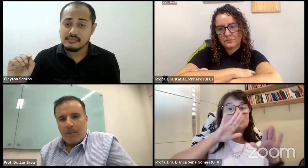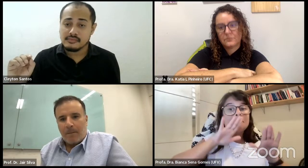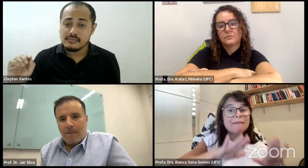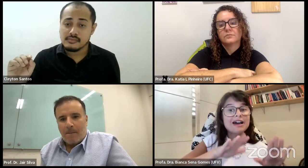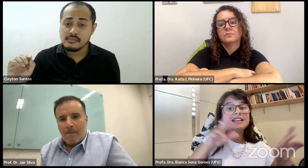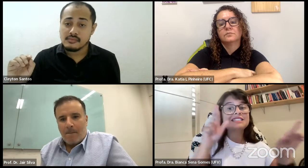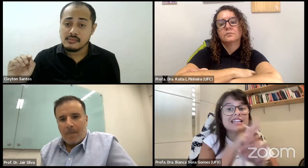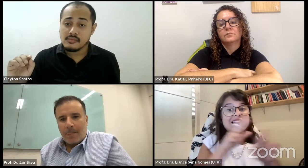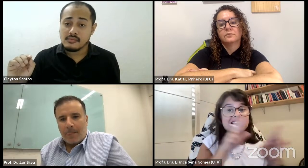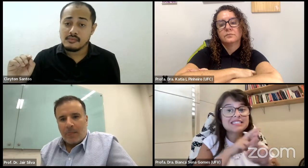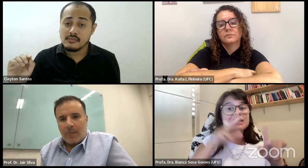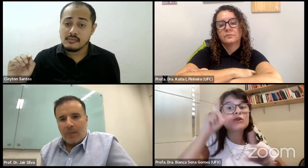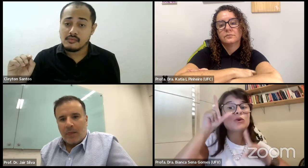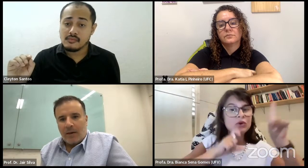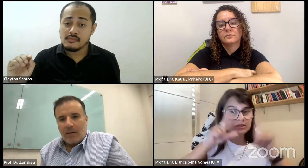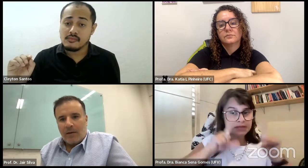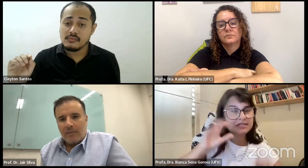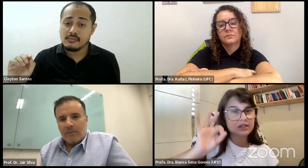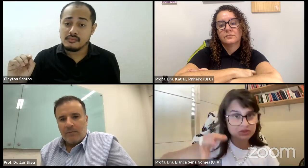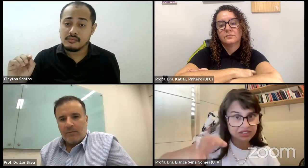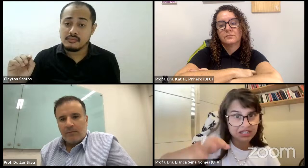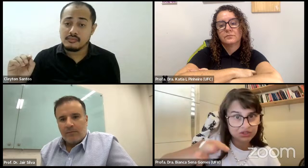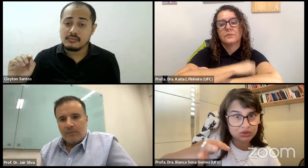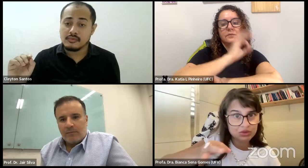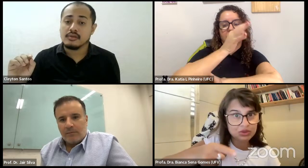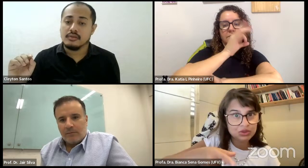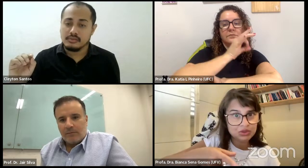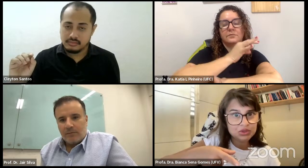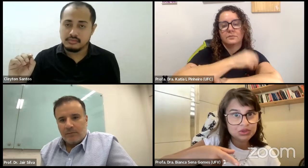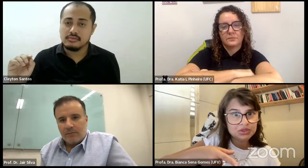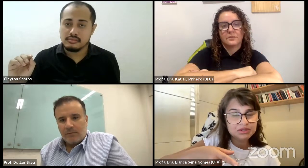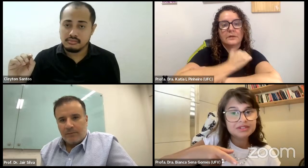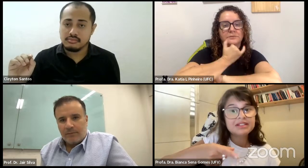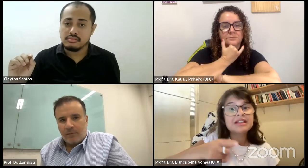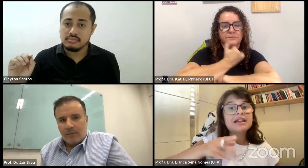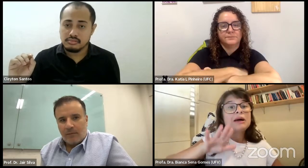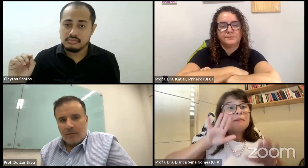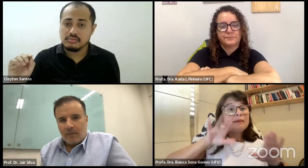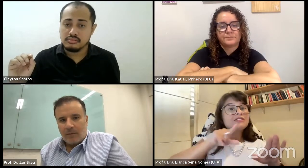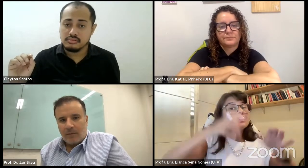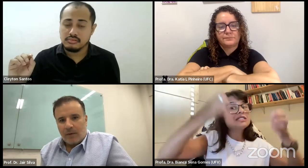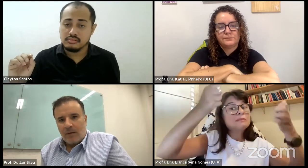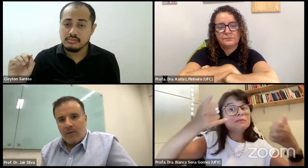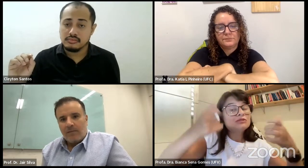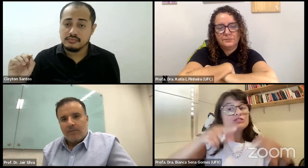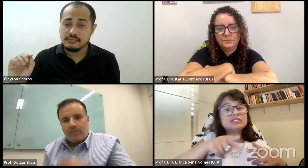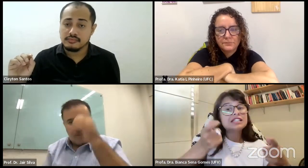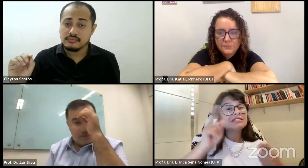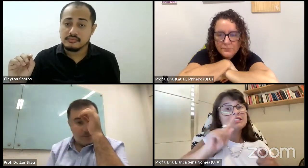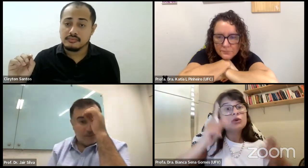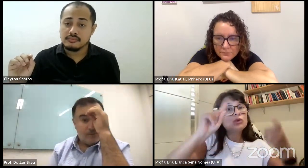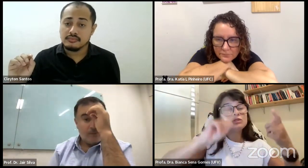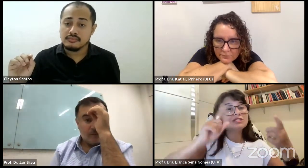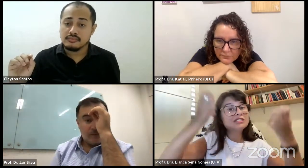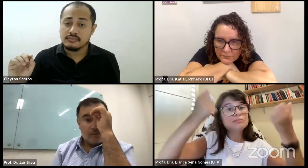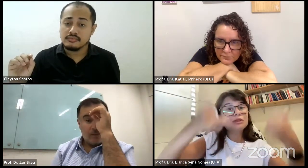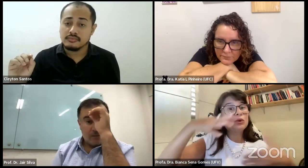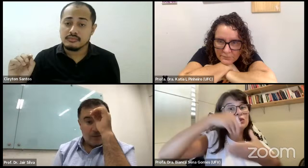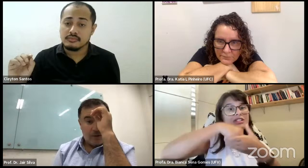Você disse que encontrou redução, apontamento de redução dessa expressão facial, certo? Essa relação com esse